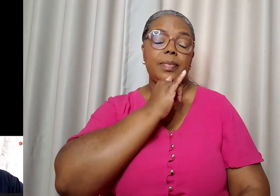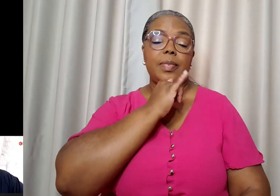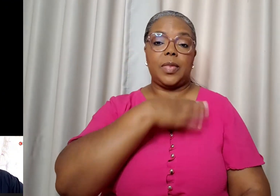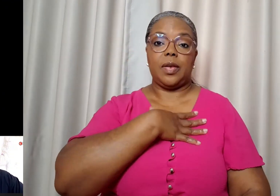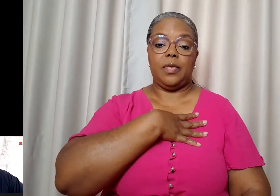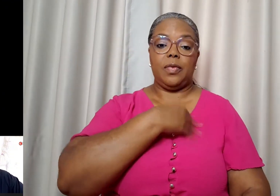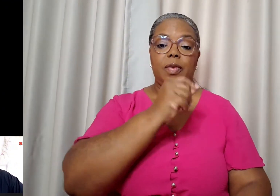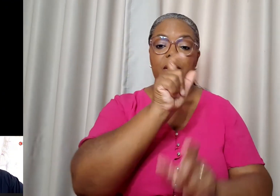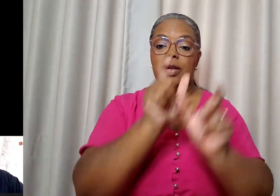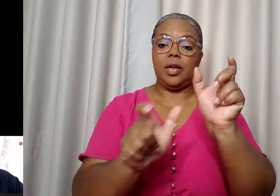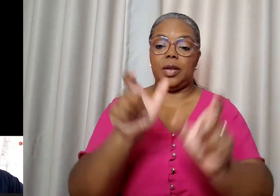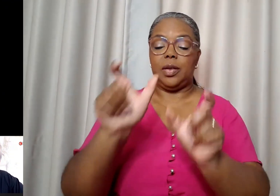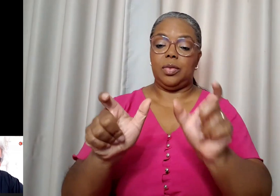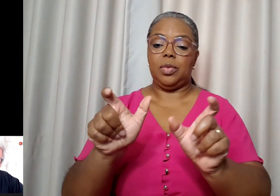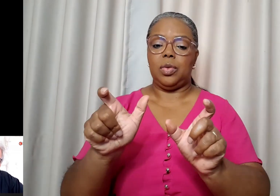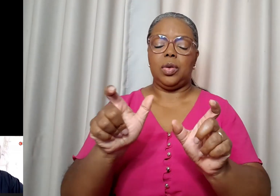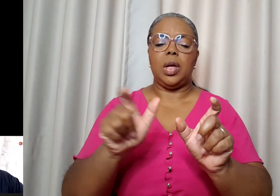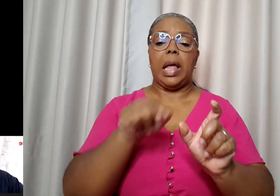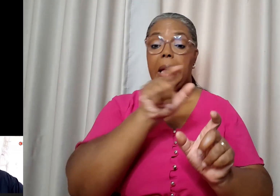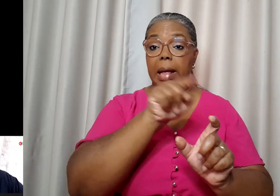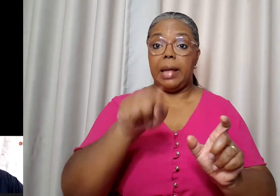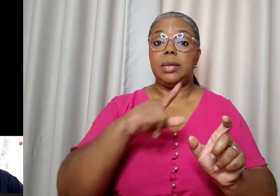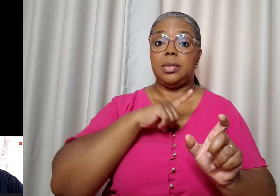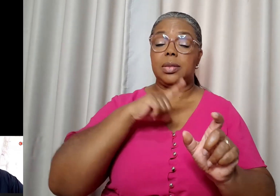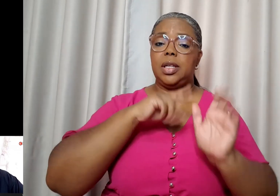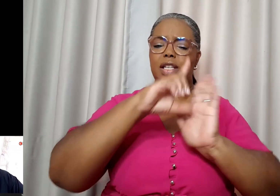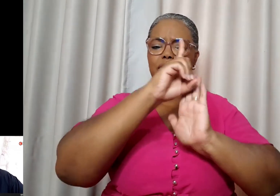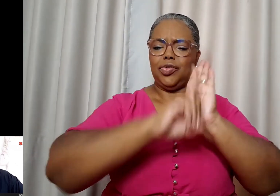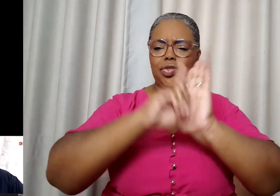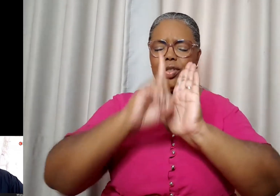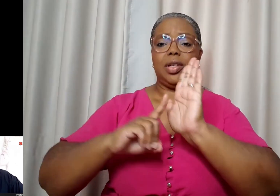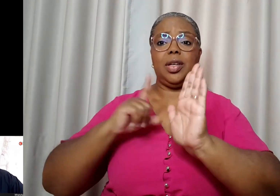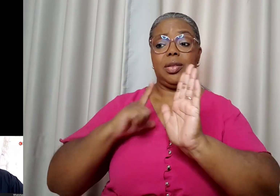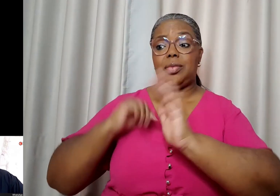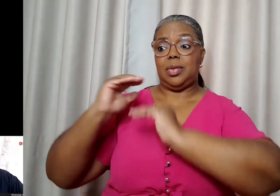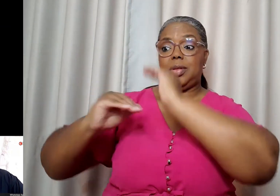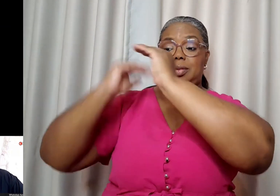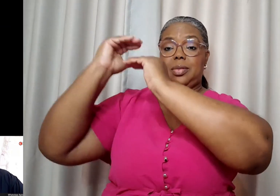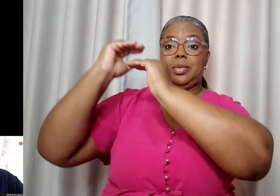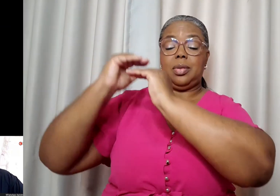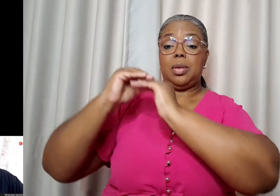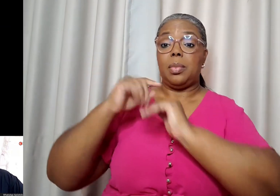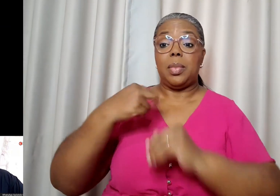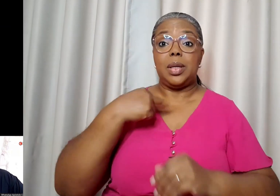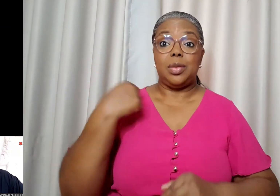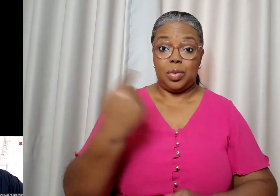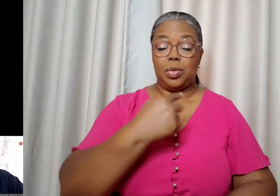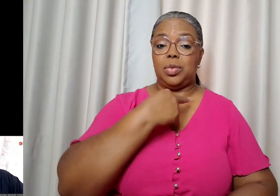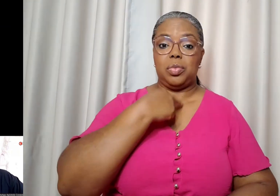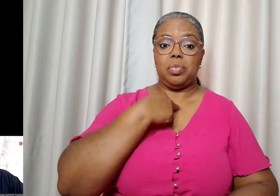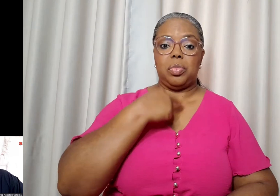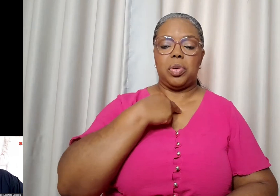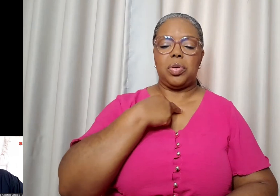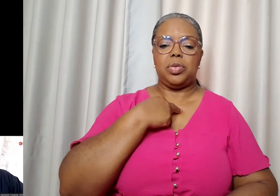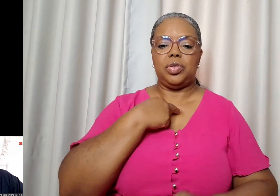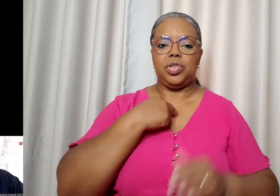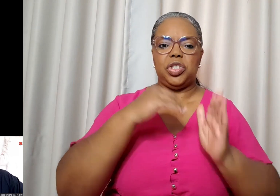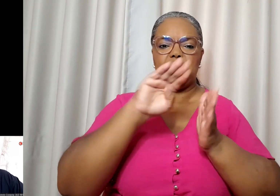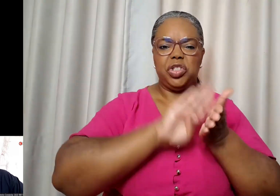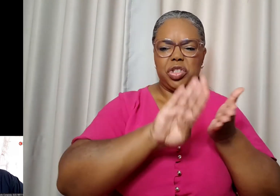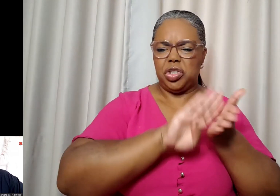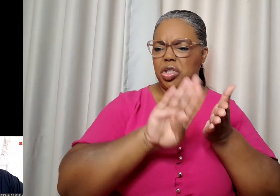serem prósperos. Nós não podemos tirar dos nossos filhos o direito de eles se realizarem